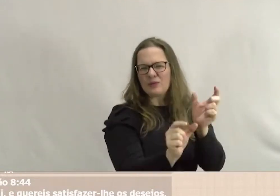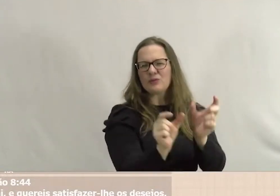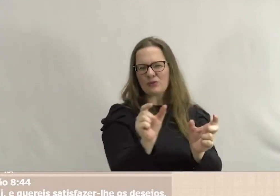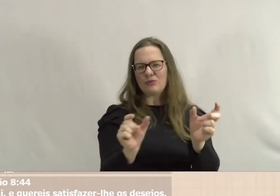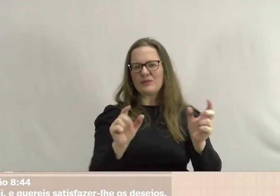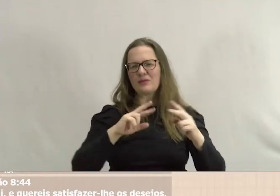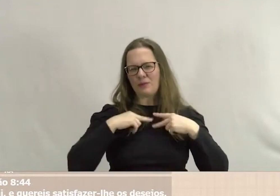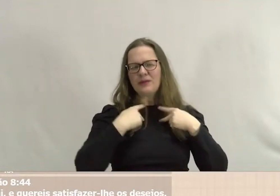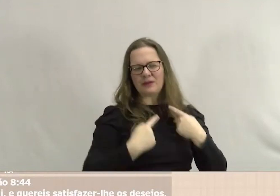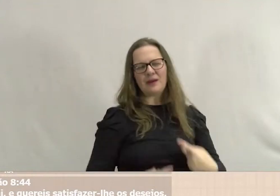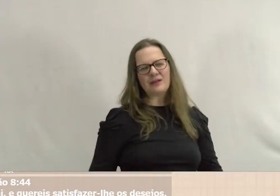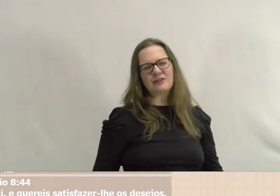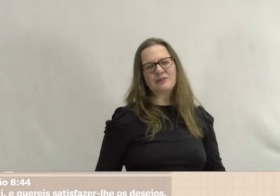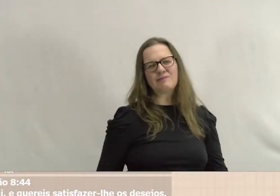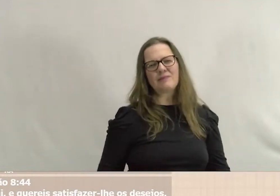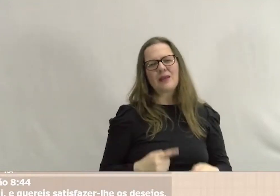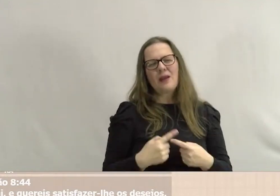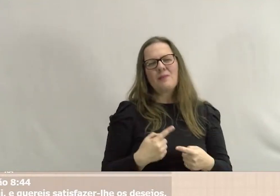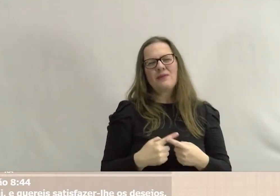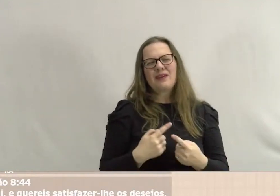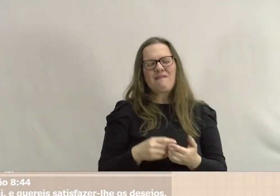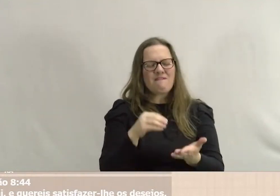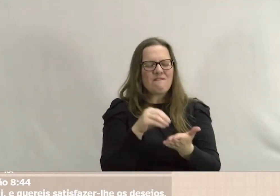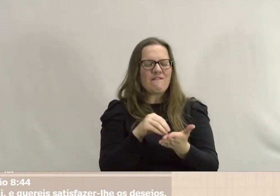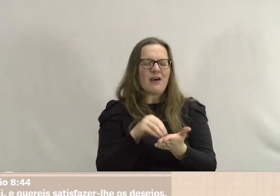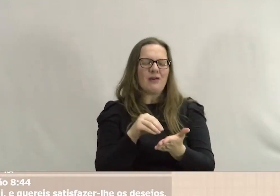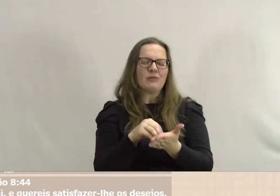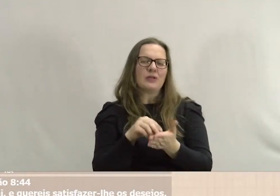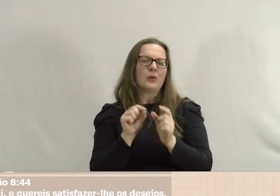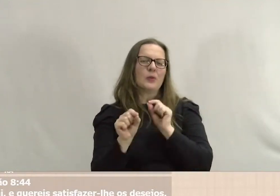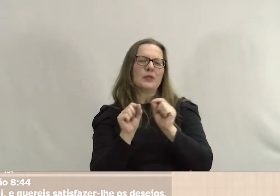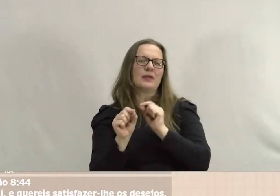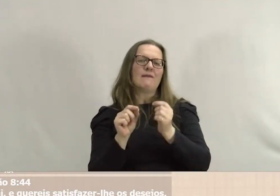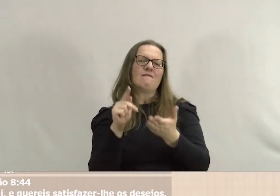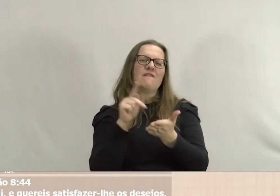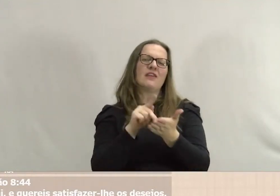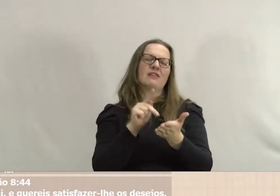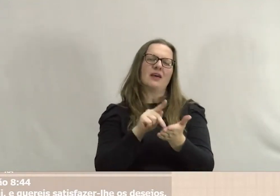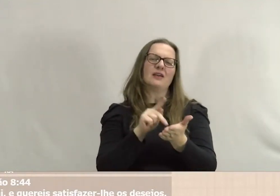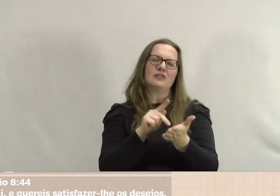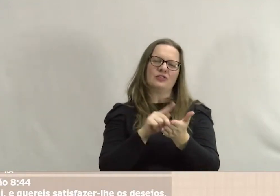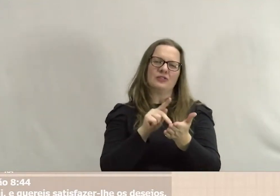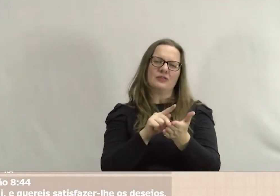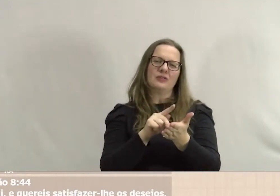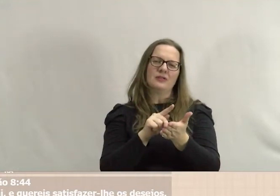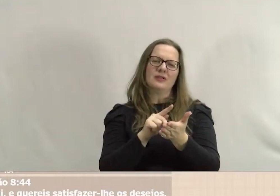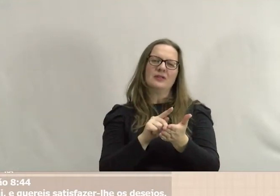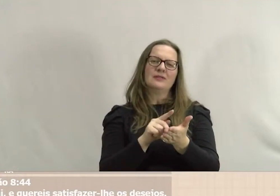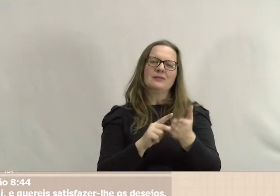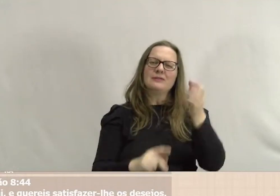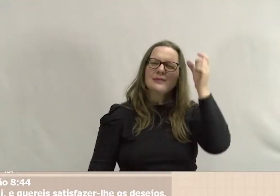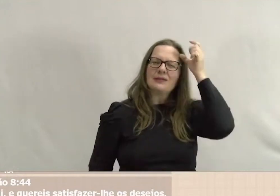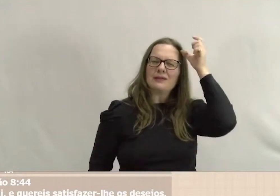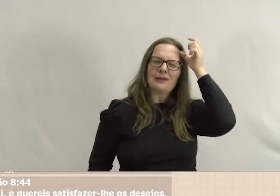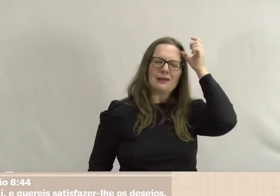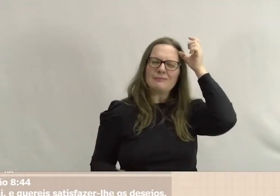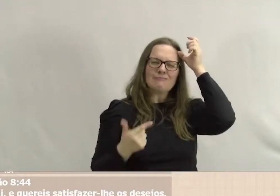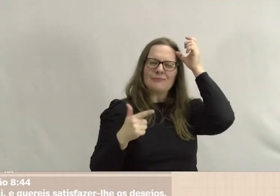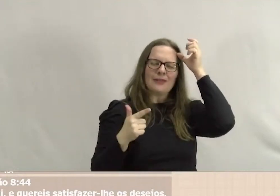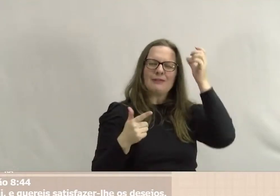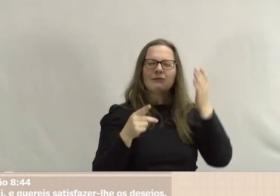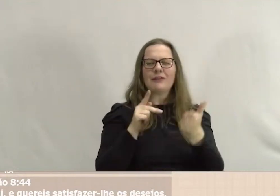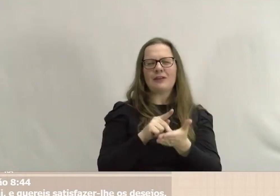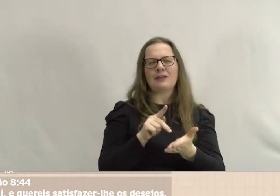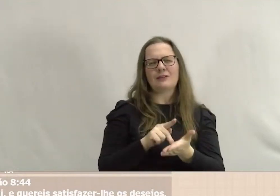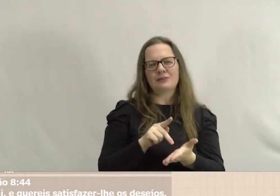ausência da verdade, está falando da mentira. Porque ele fala de que o diabo é